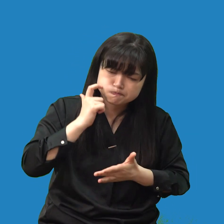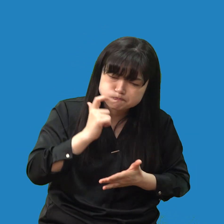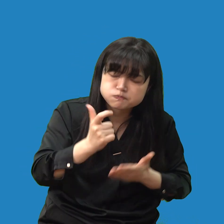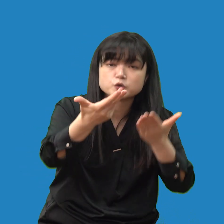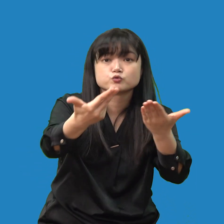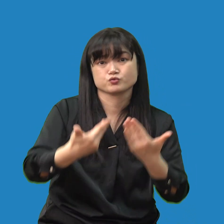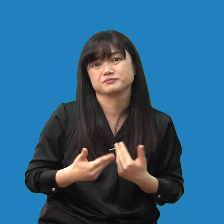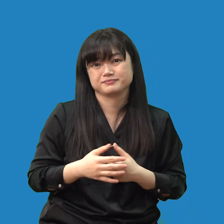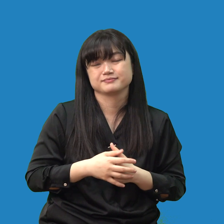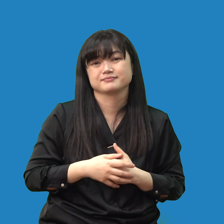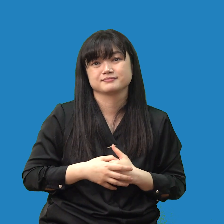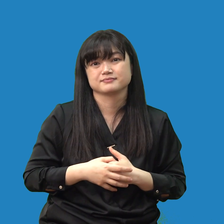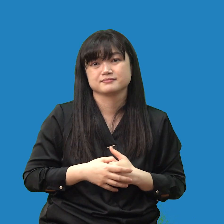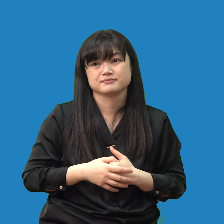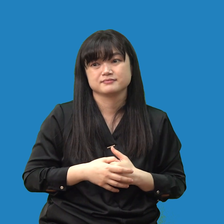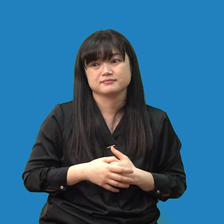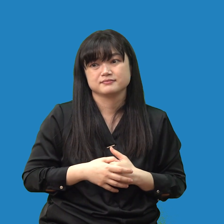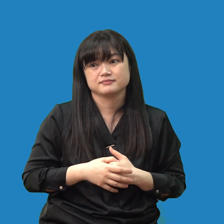지속하게 만듭니다.